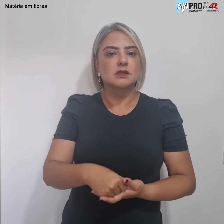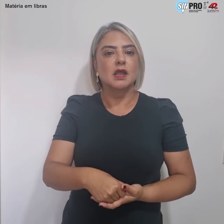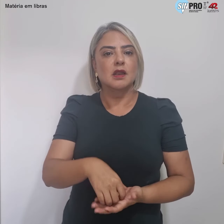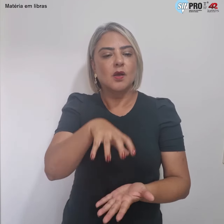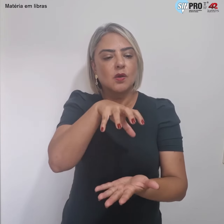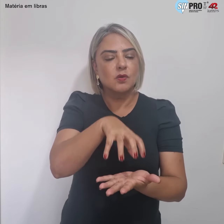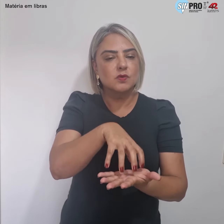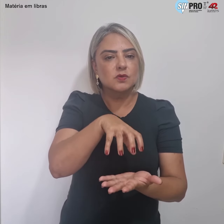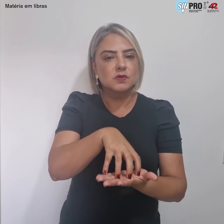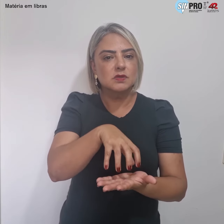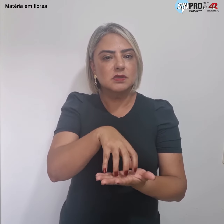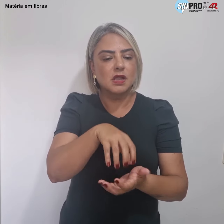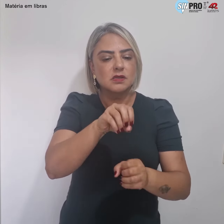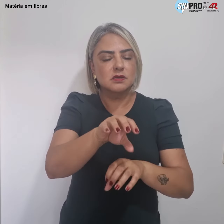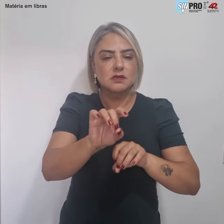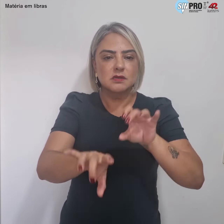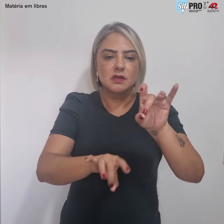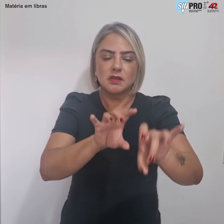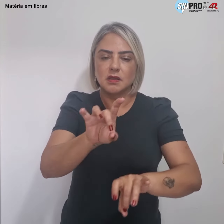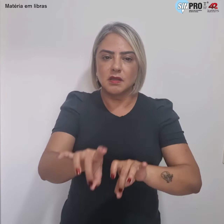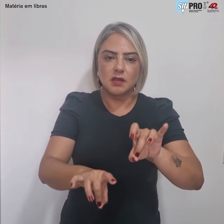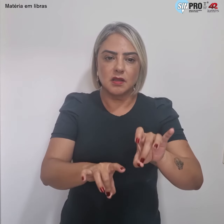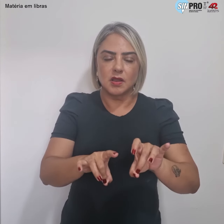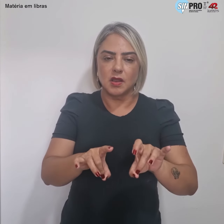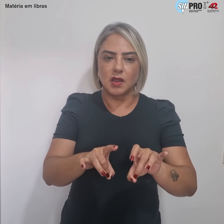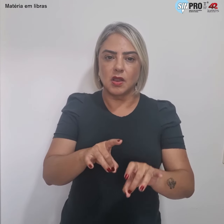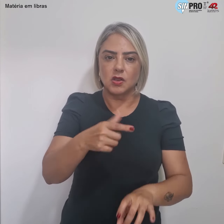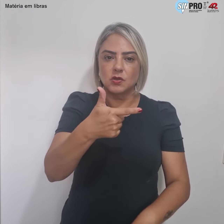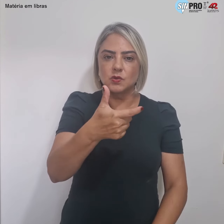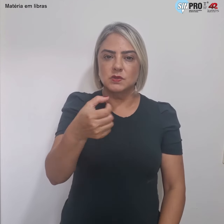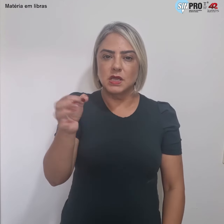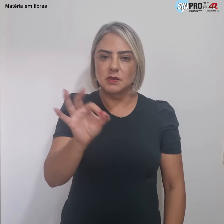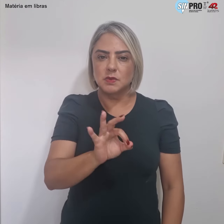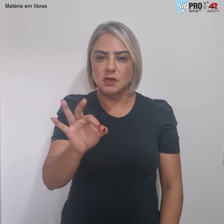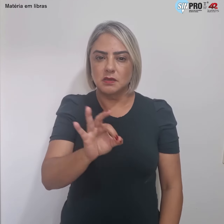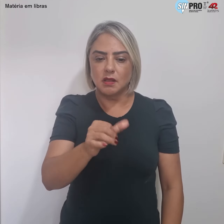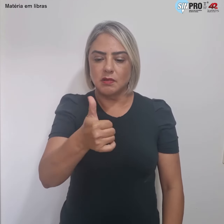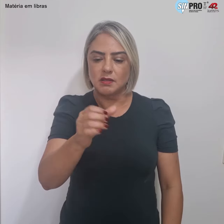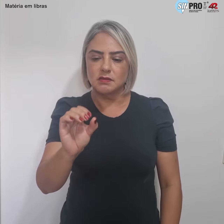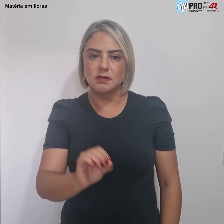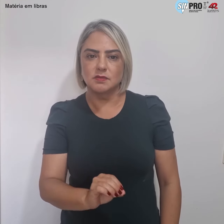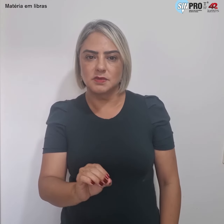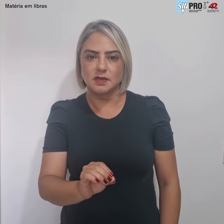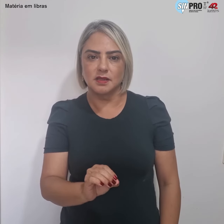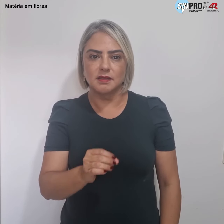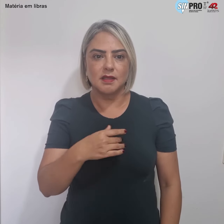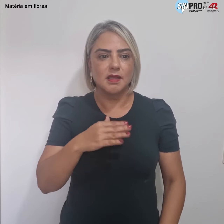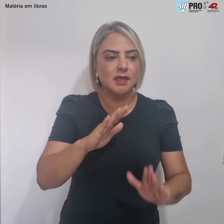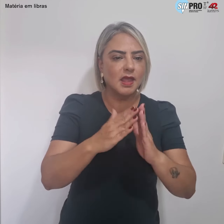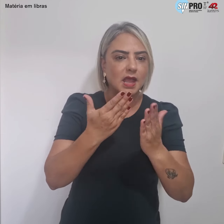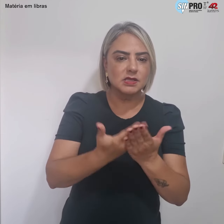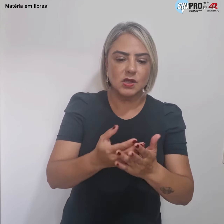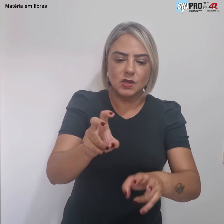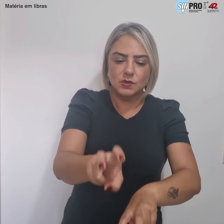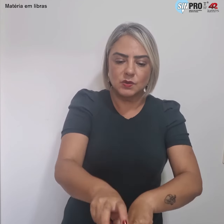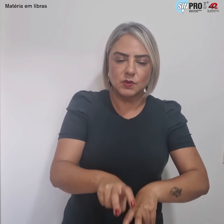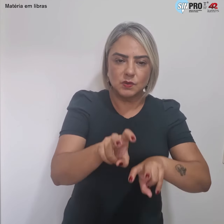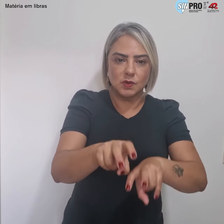especial. O acréscimo passou de 200% para 100% e as escolas do campo de